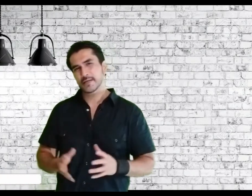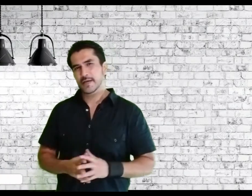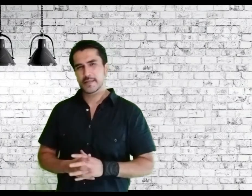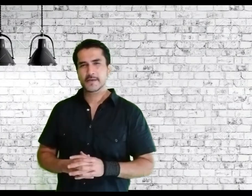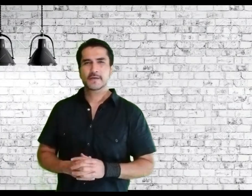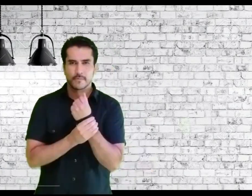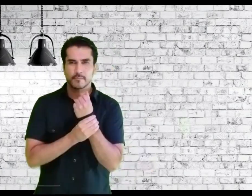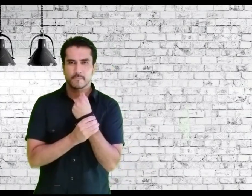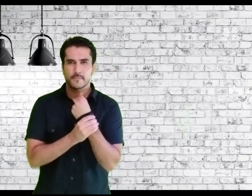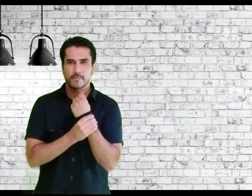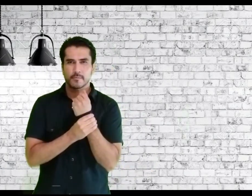detallada.